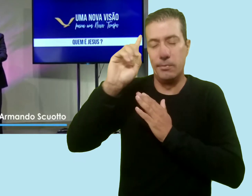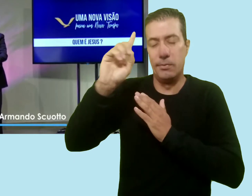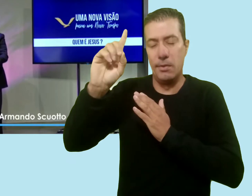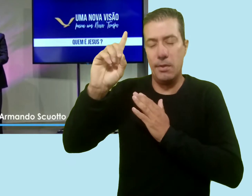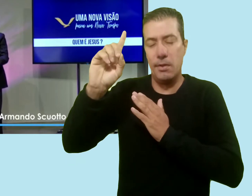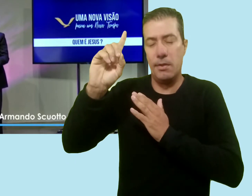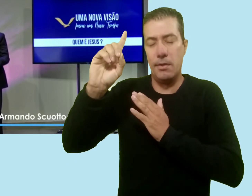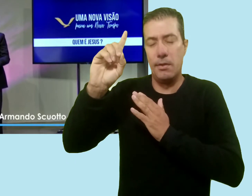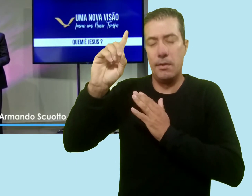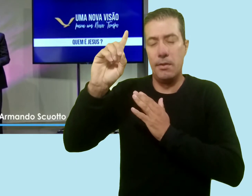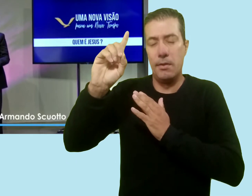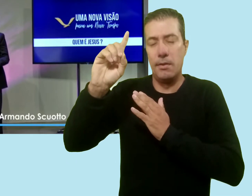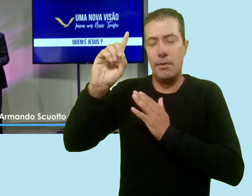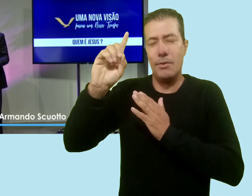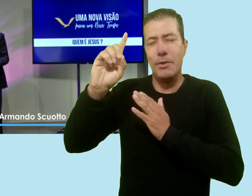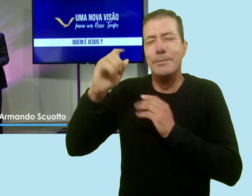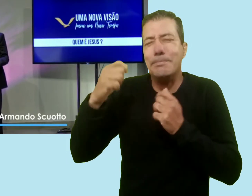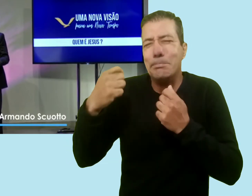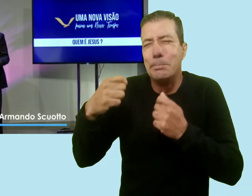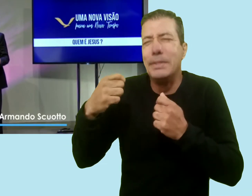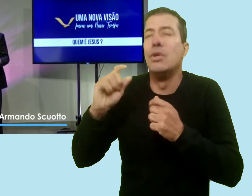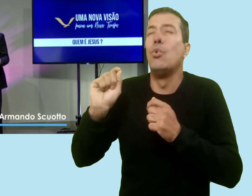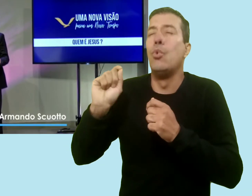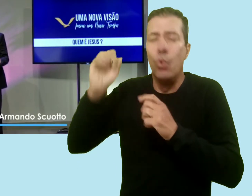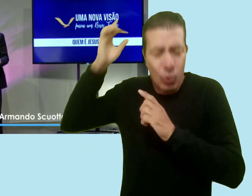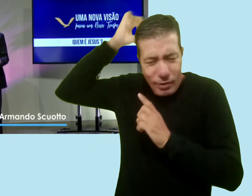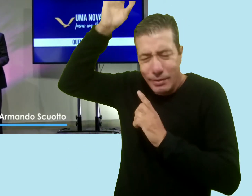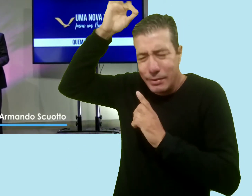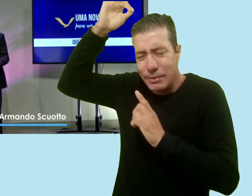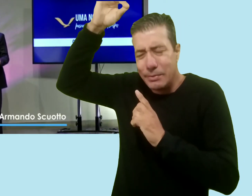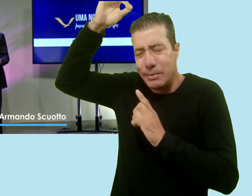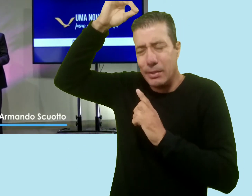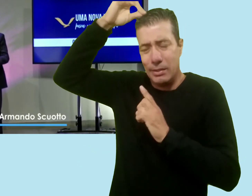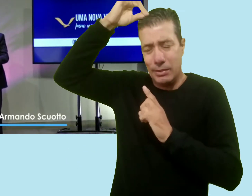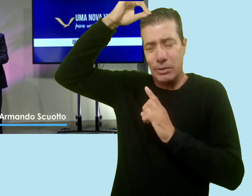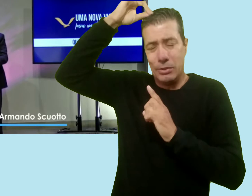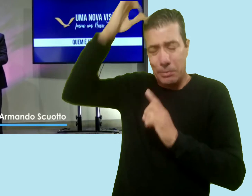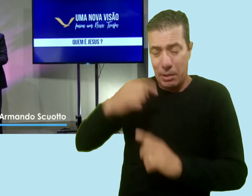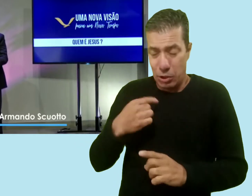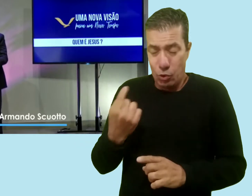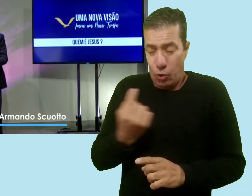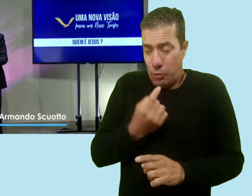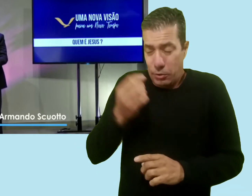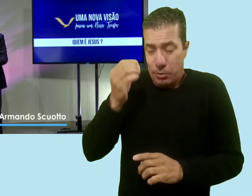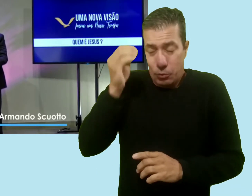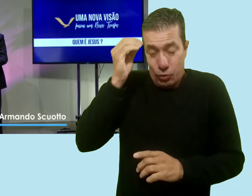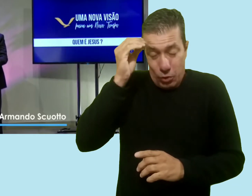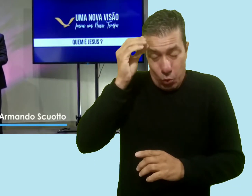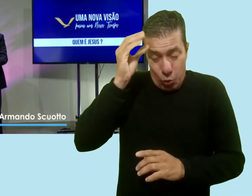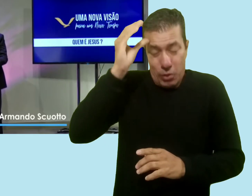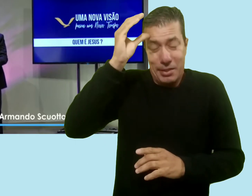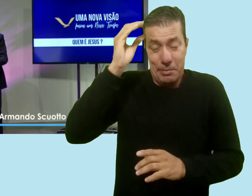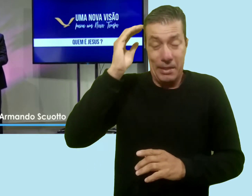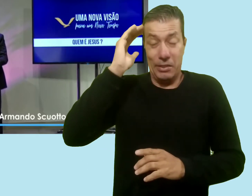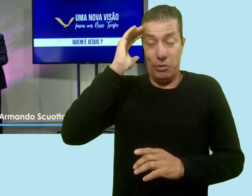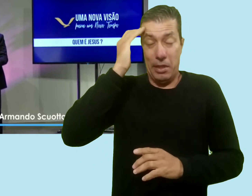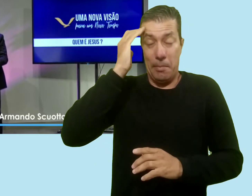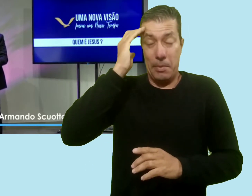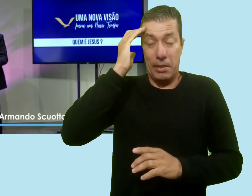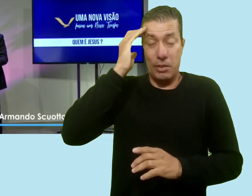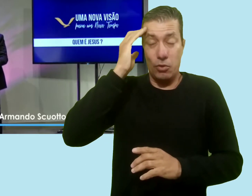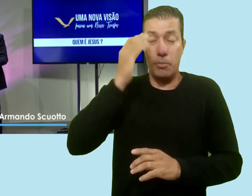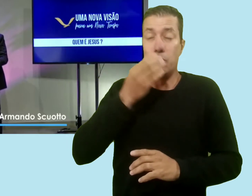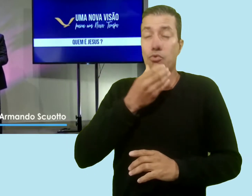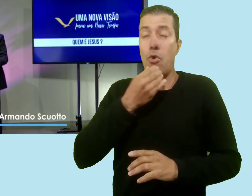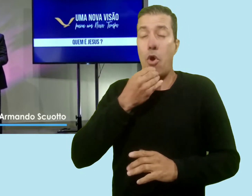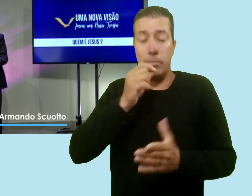Senhor Deus, nós queremos e precisamos do Teu Santo Espírito para que possamos entender o que o Senhor inspirou aos